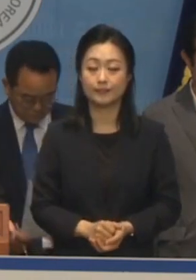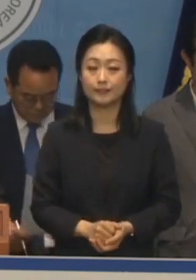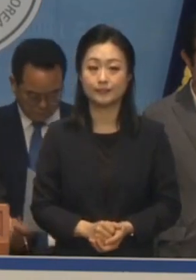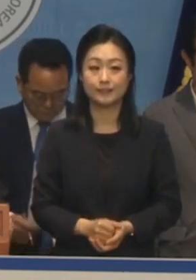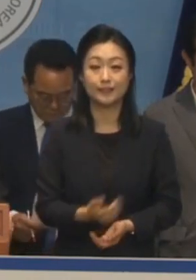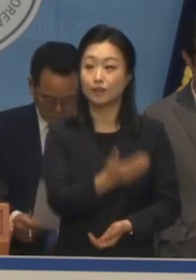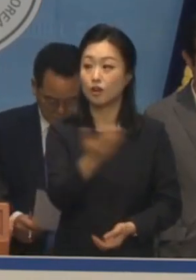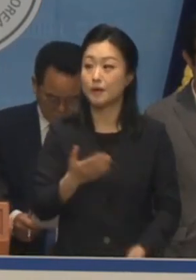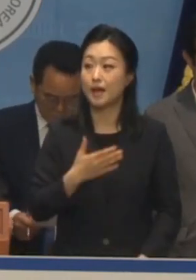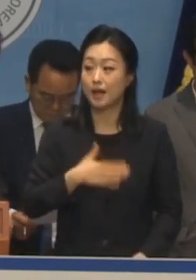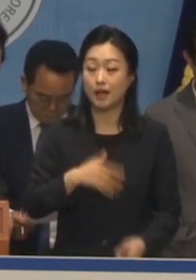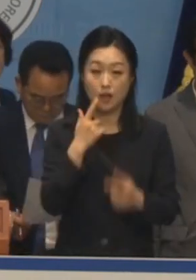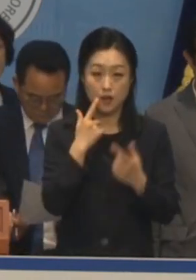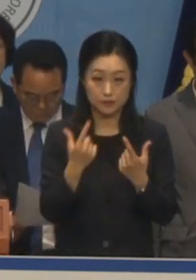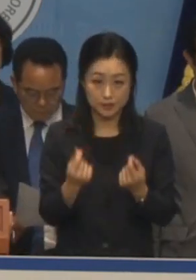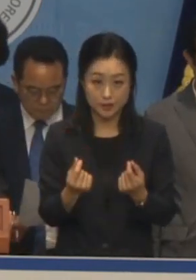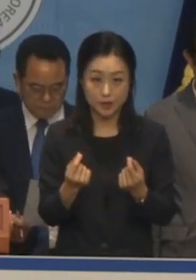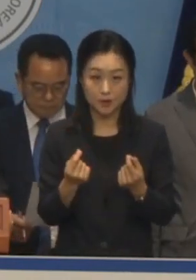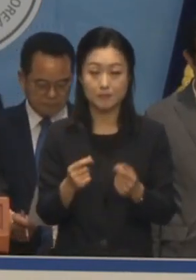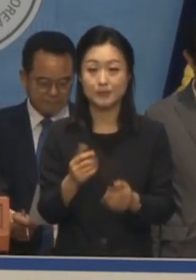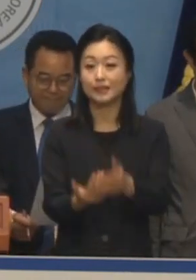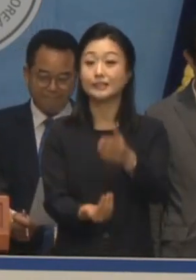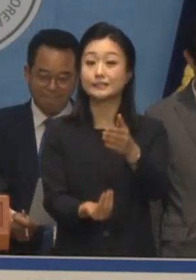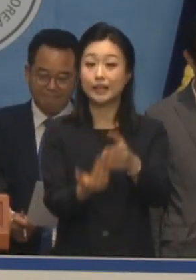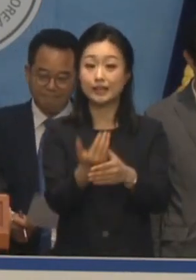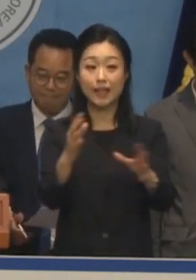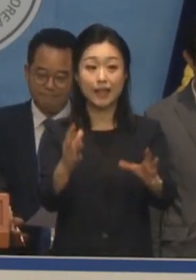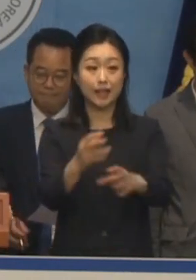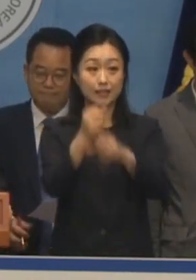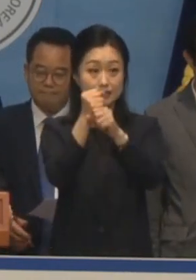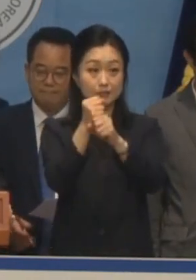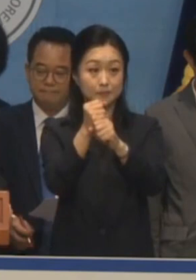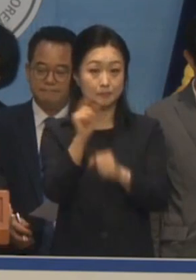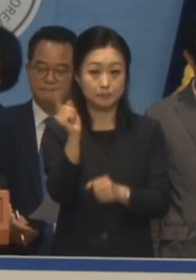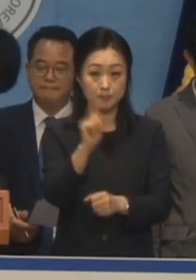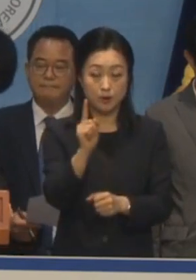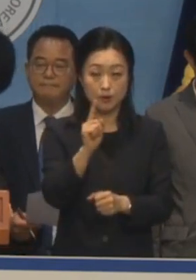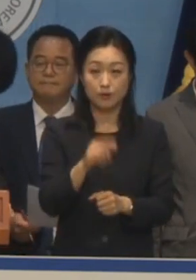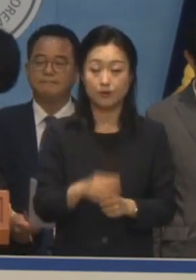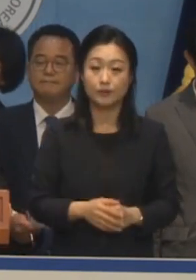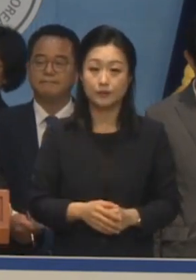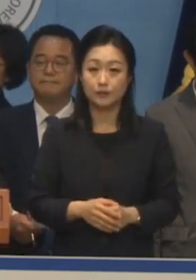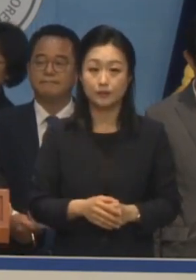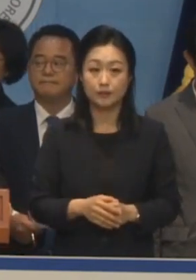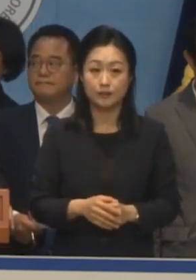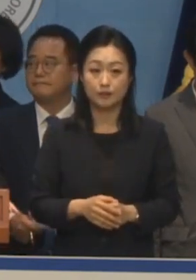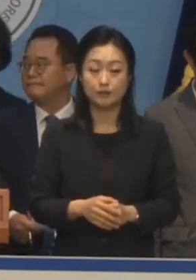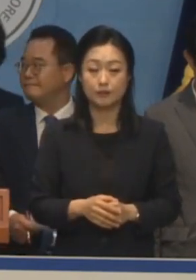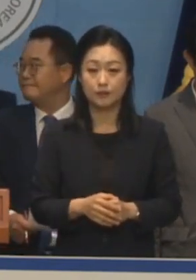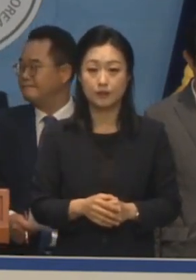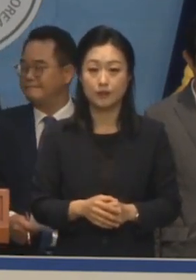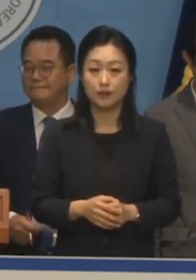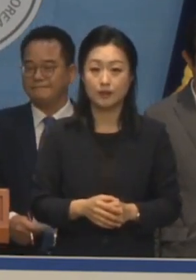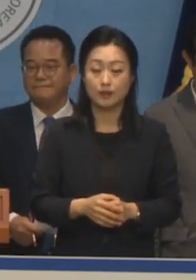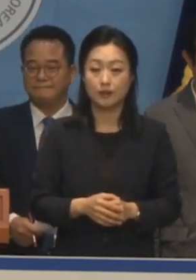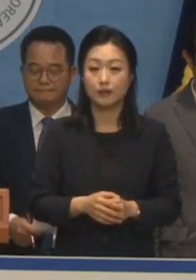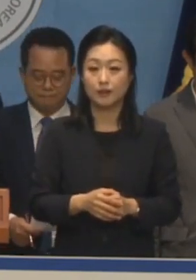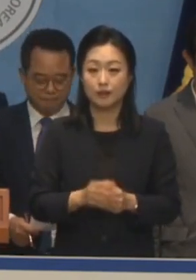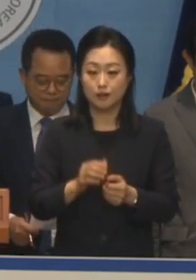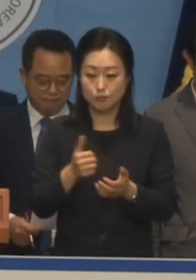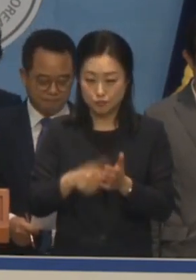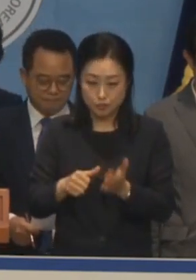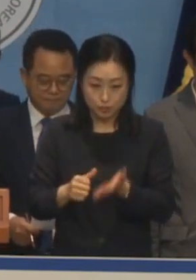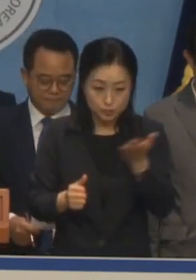다 아시는 것처럼 이번 사태의 핵심적인 요인 중에 하나가 지나치게 긴 정산 기간에